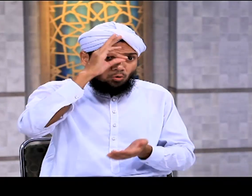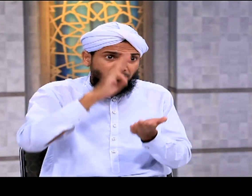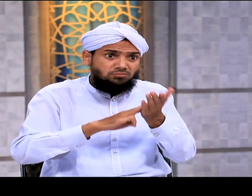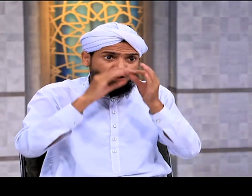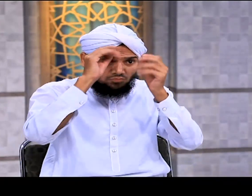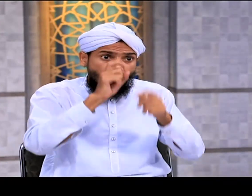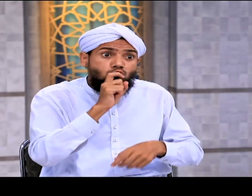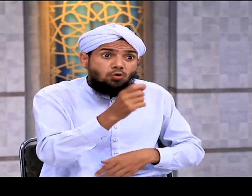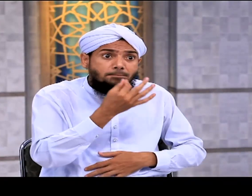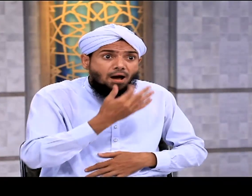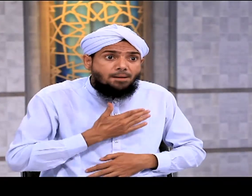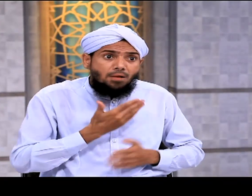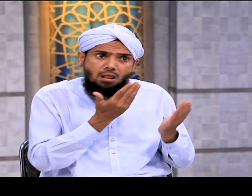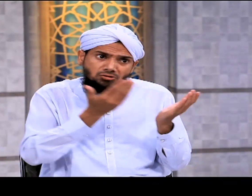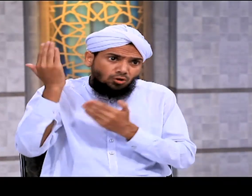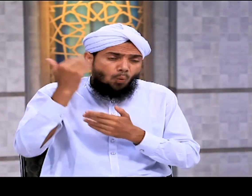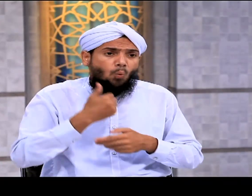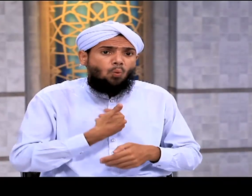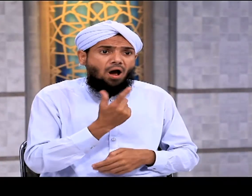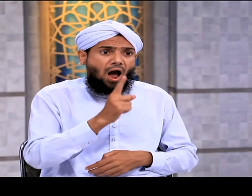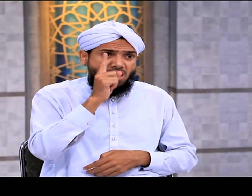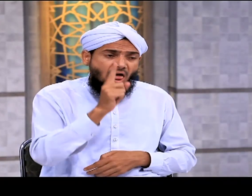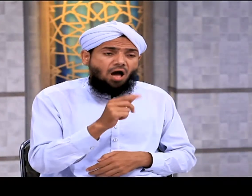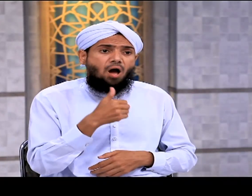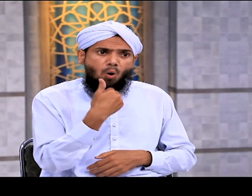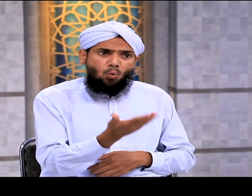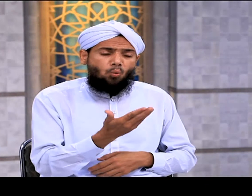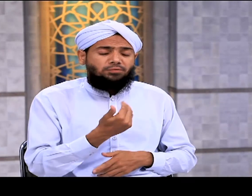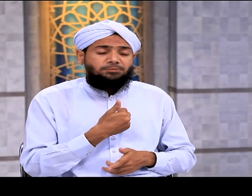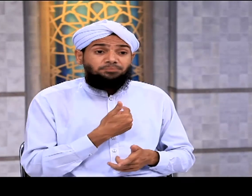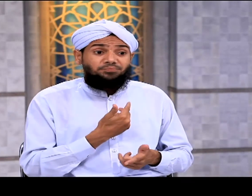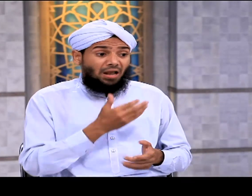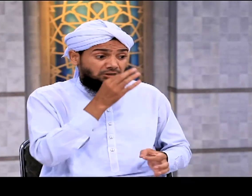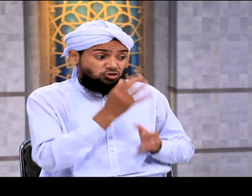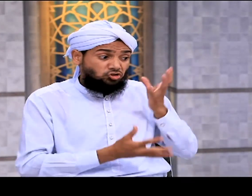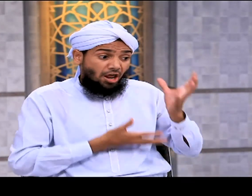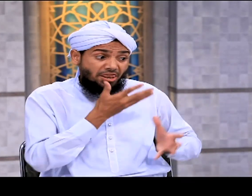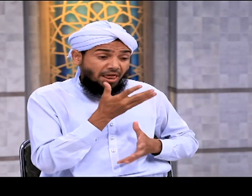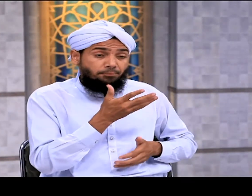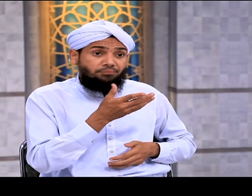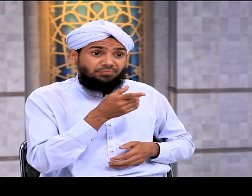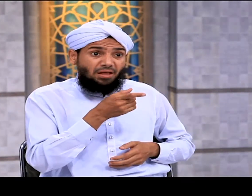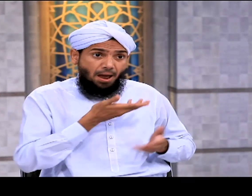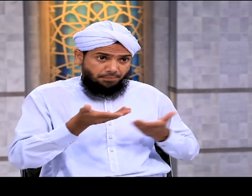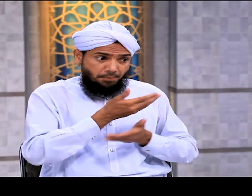والے کام کریں۔ آئیے جہنم سے نجات دلانے والے چند اعمال اس نیت سے سنتے ہیں کہ